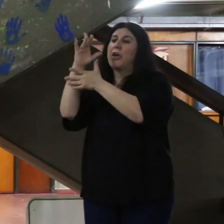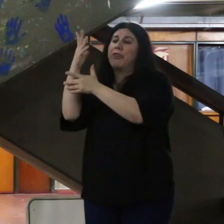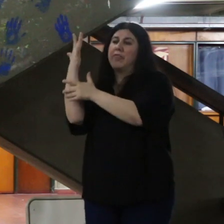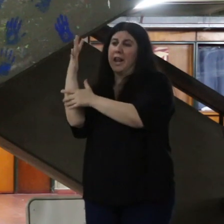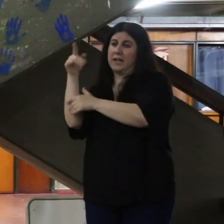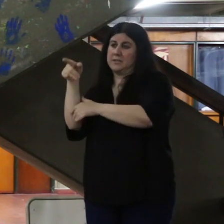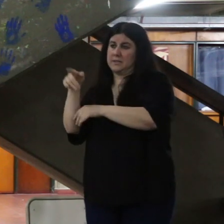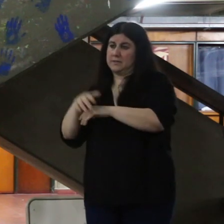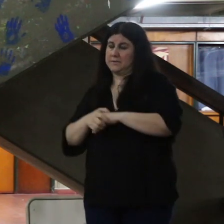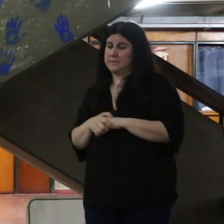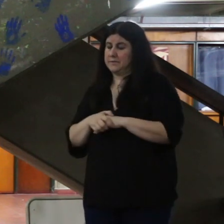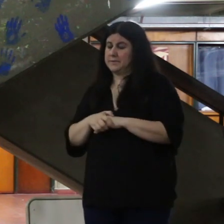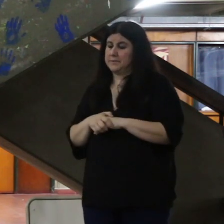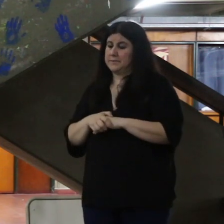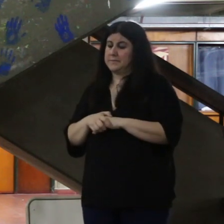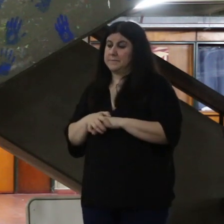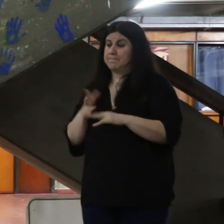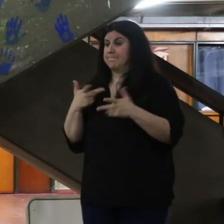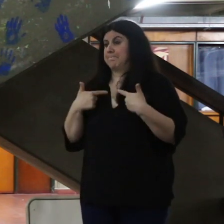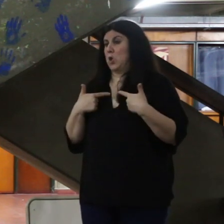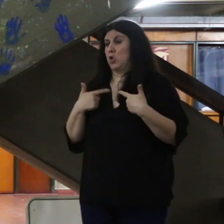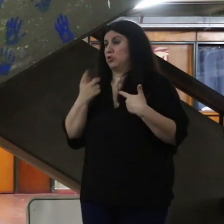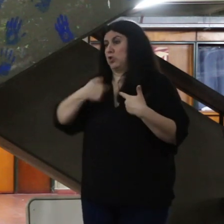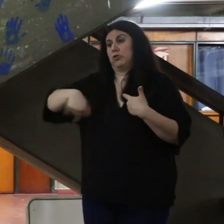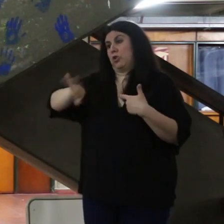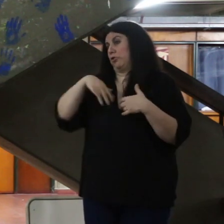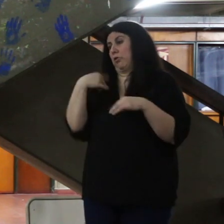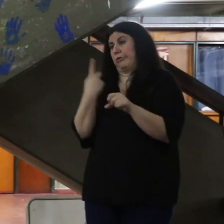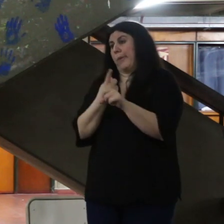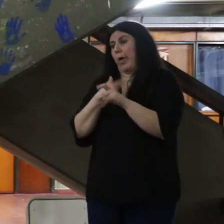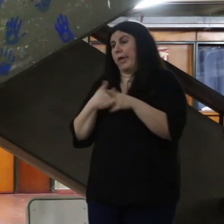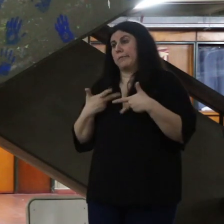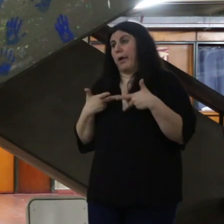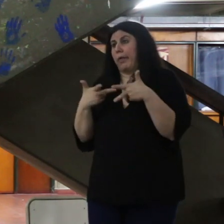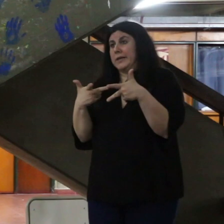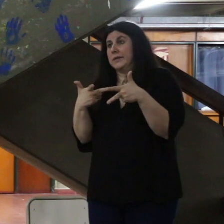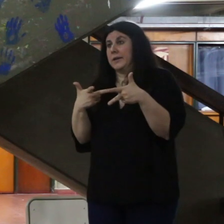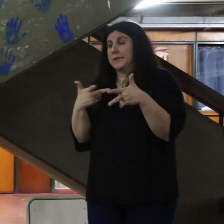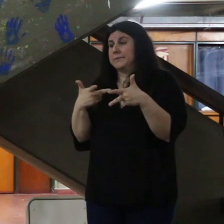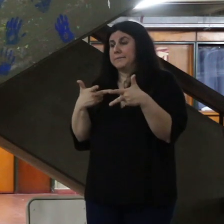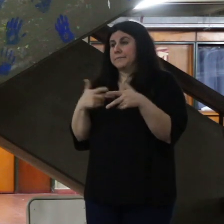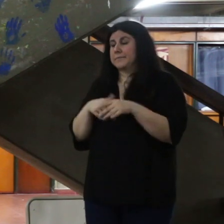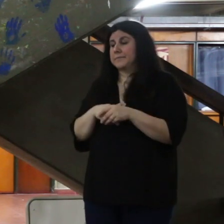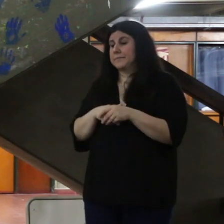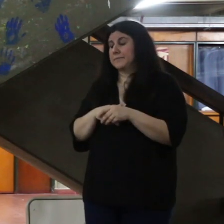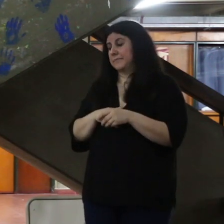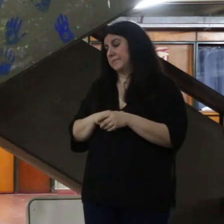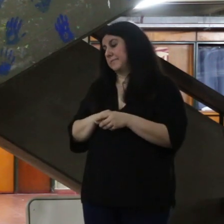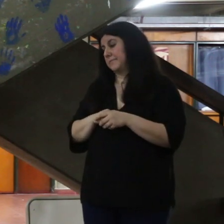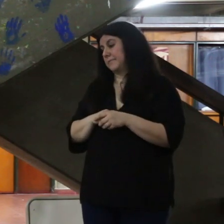Y nosotros no podemos, ¿sí?, pensando en las y los jóvenes,